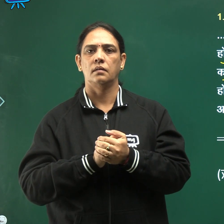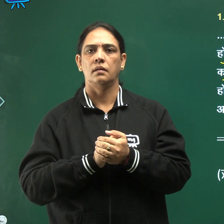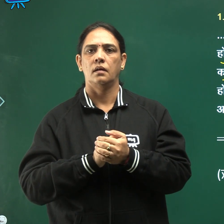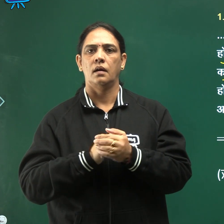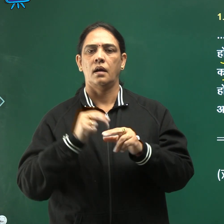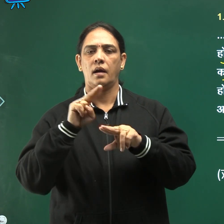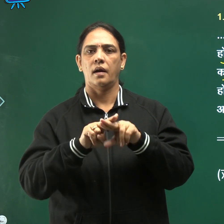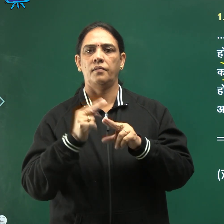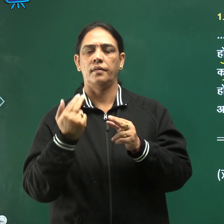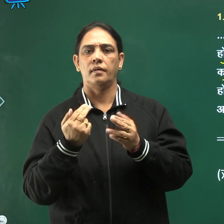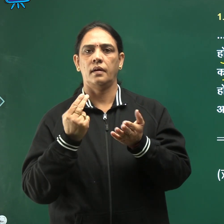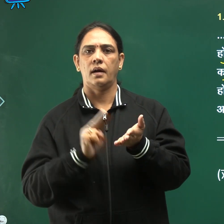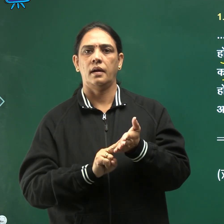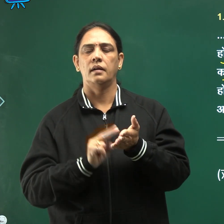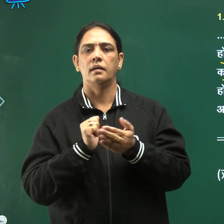fn